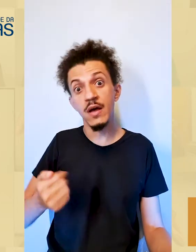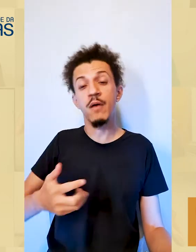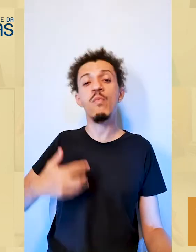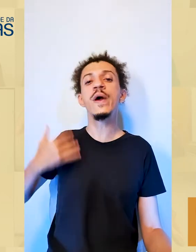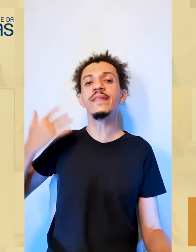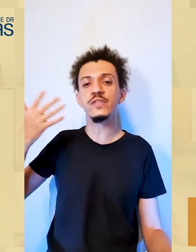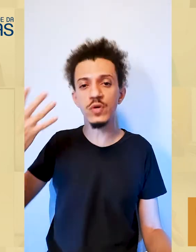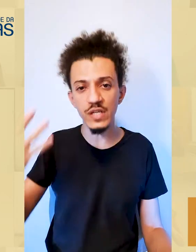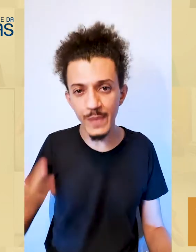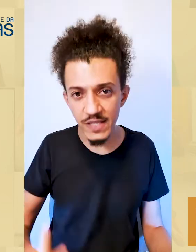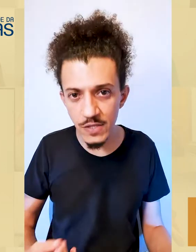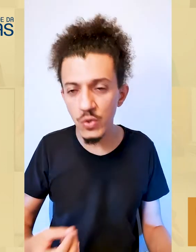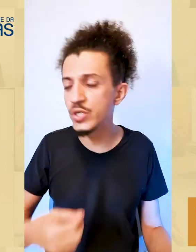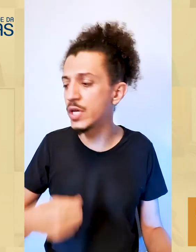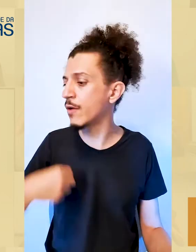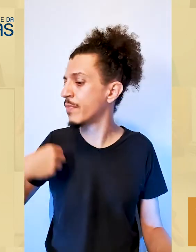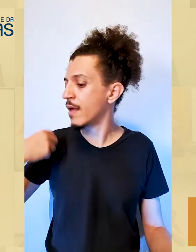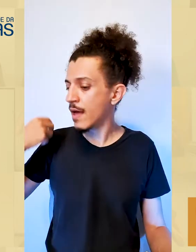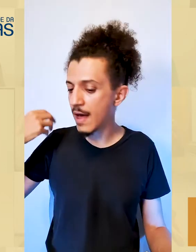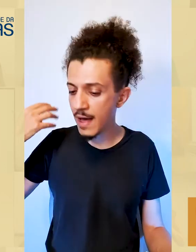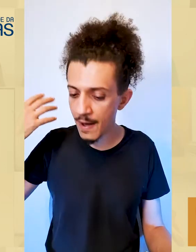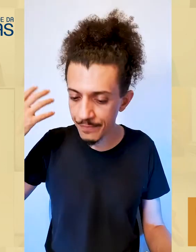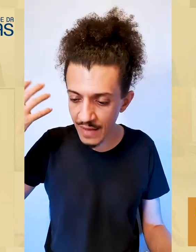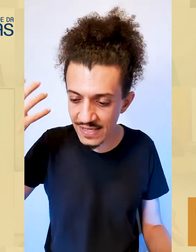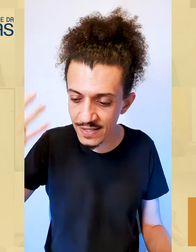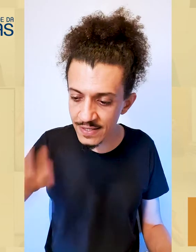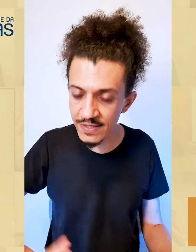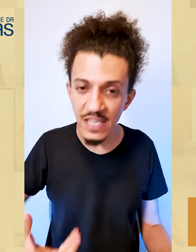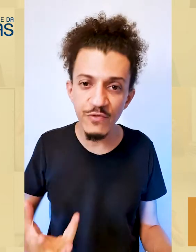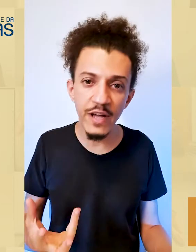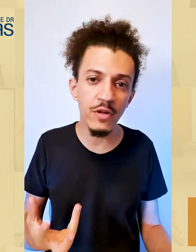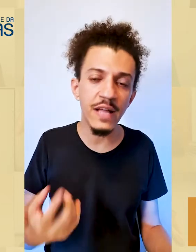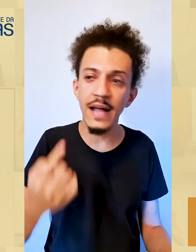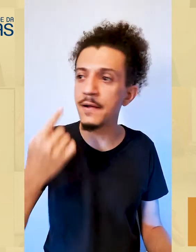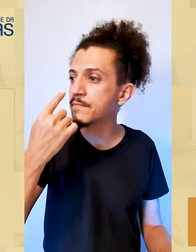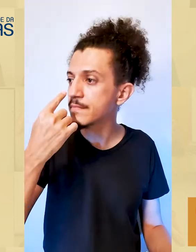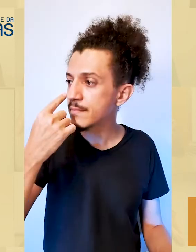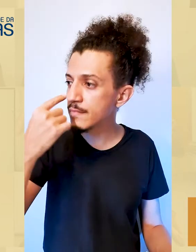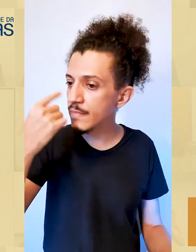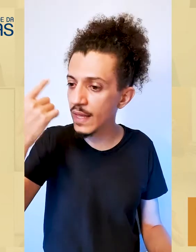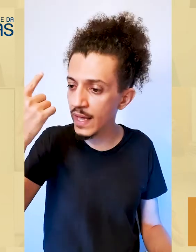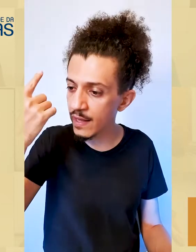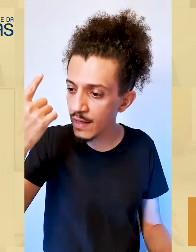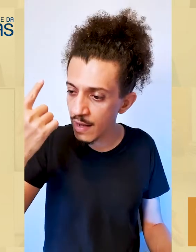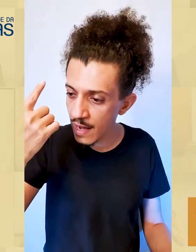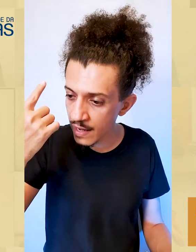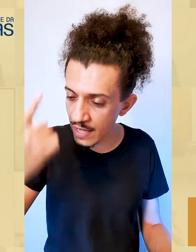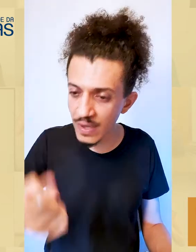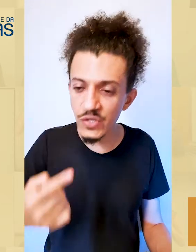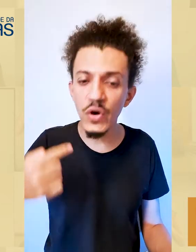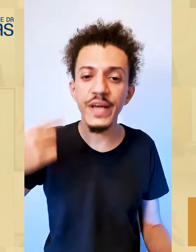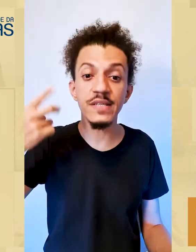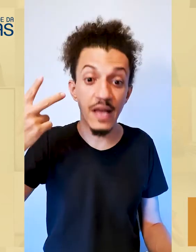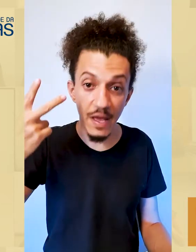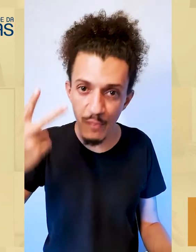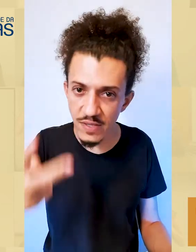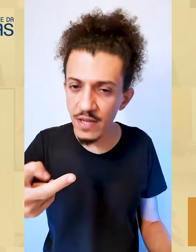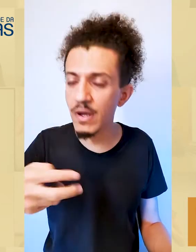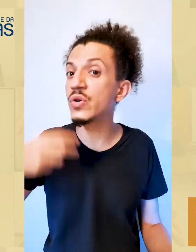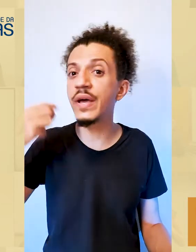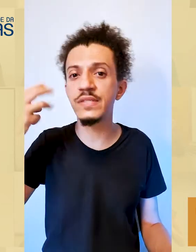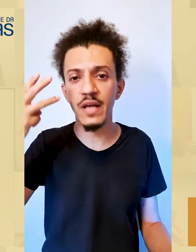obviamente, muitas outras pesquisas surgiram. A escrita de sinais foi adotada em graduações,